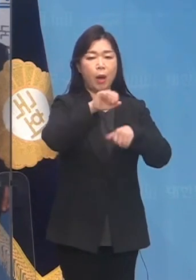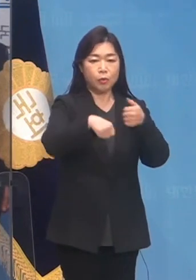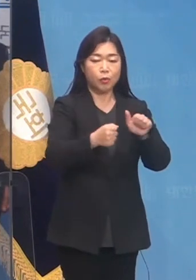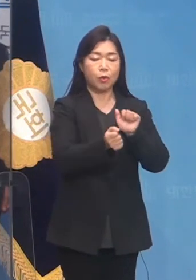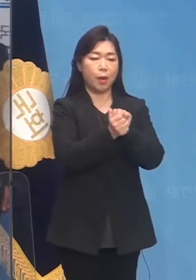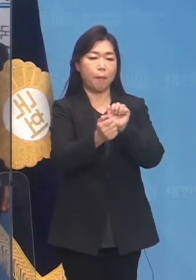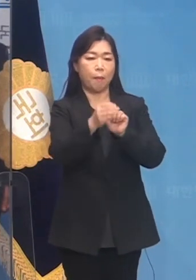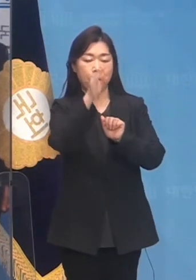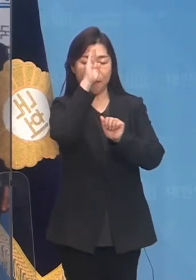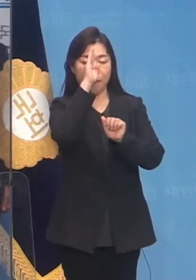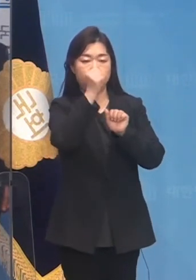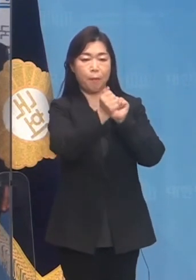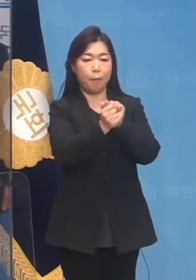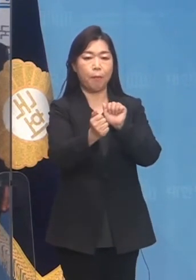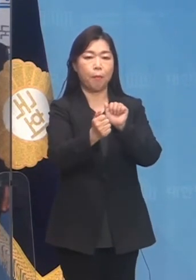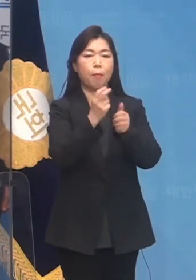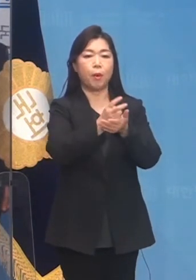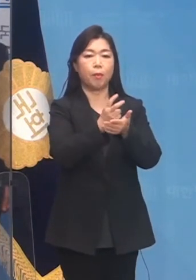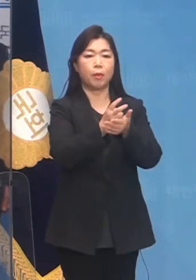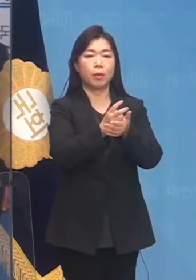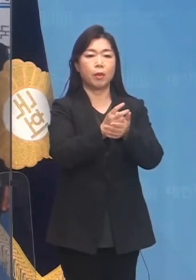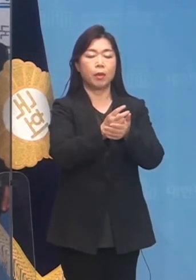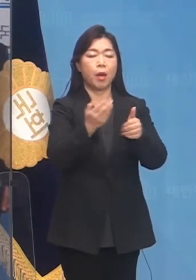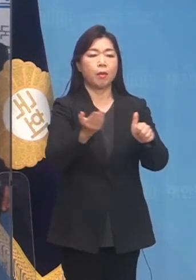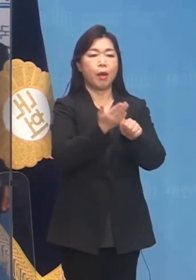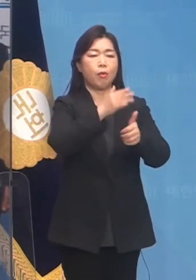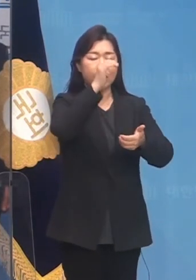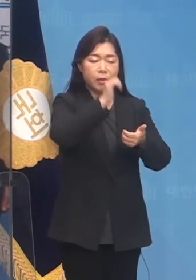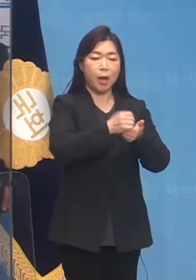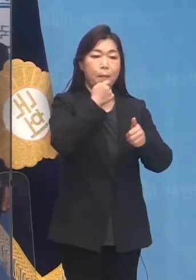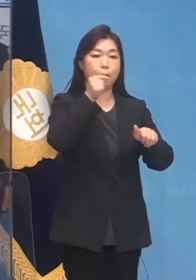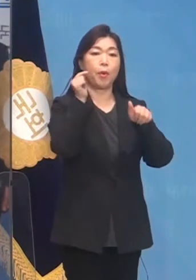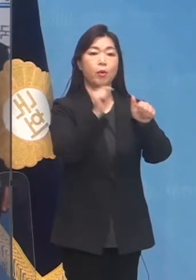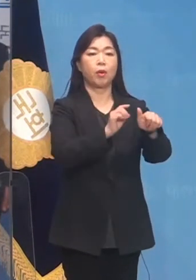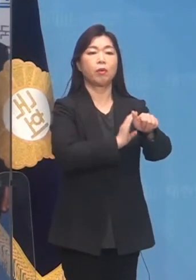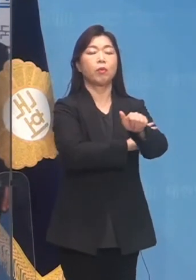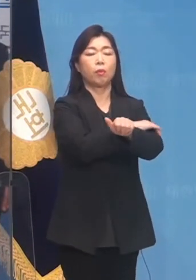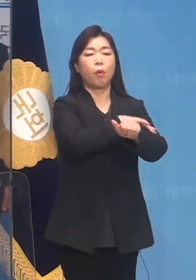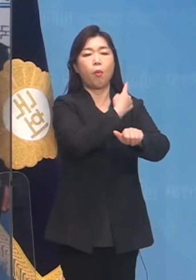4의 5항 사육 제한 명령을 시행한 겁니다. 이 권한은